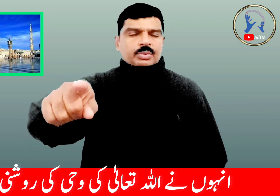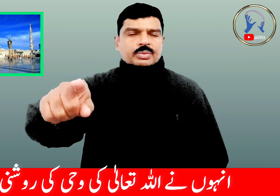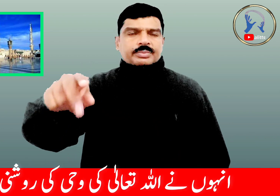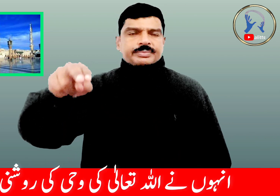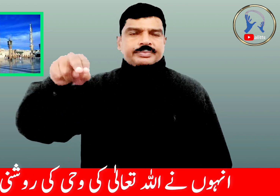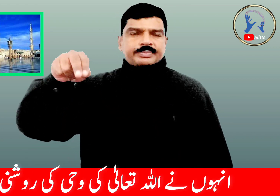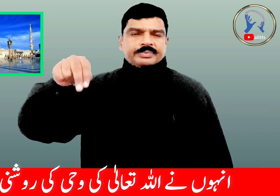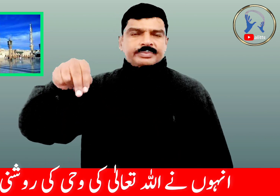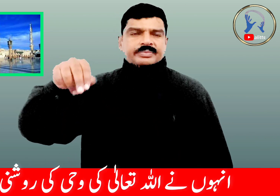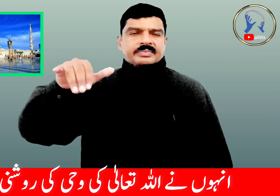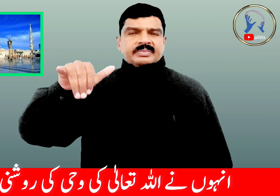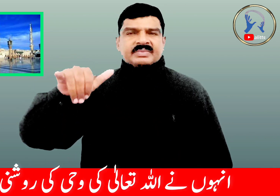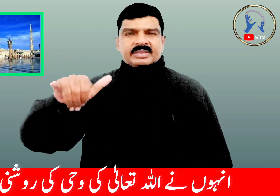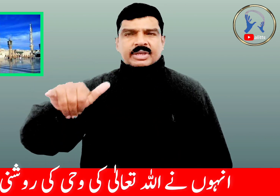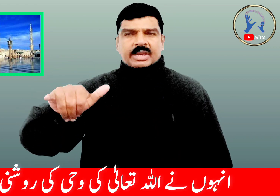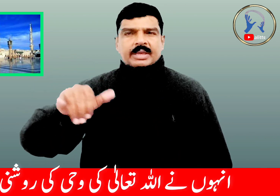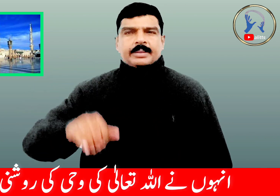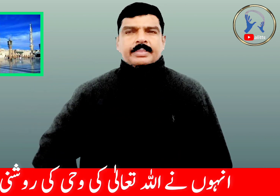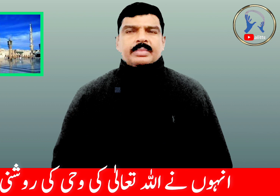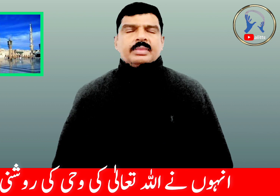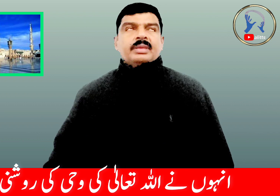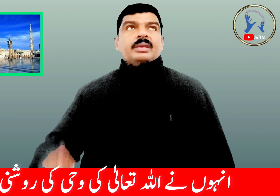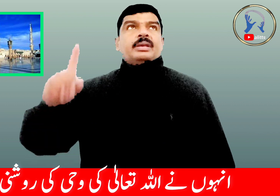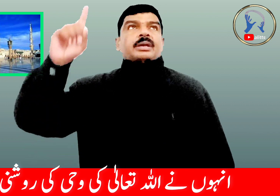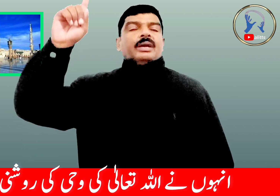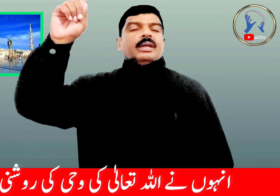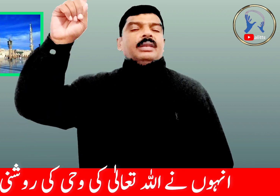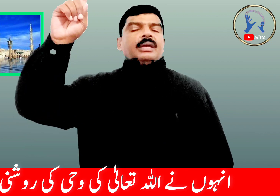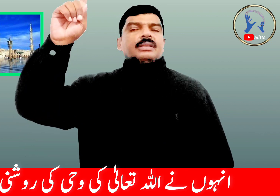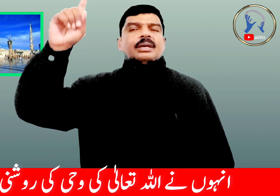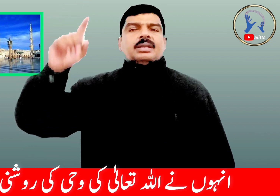انہوں نے اللہ تعالی